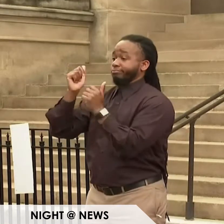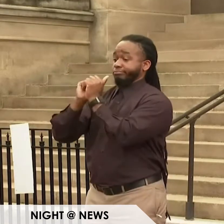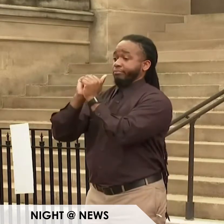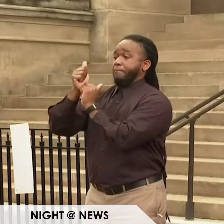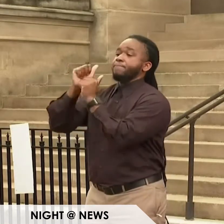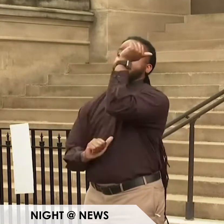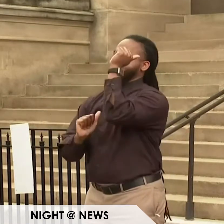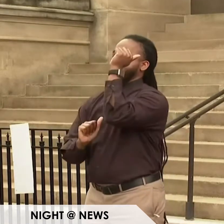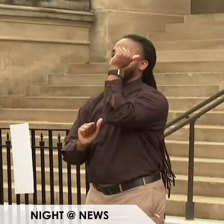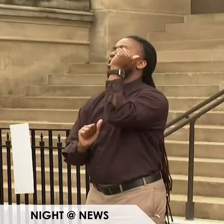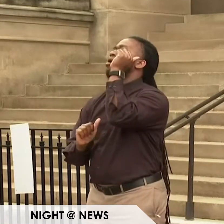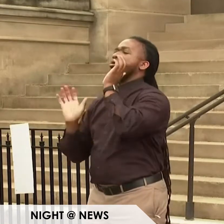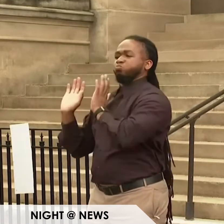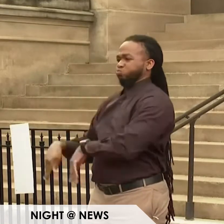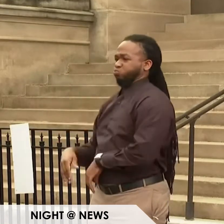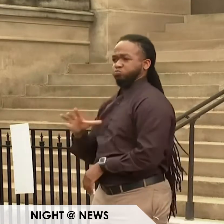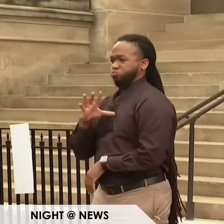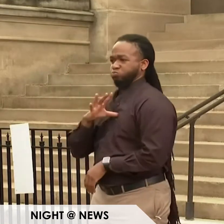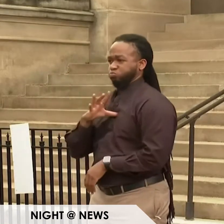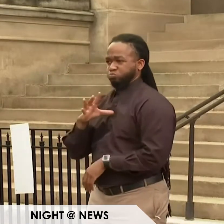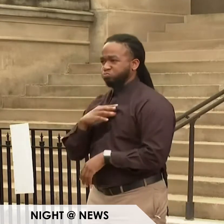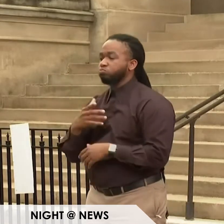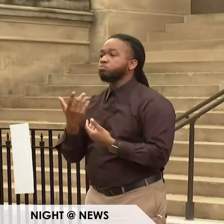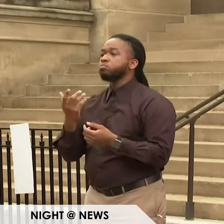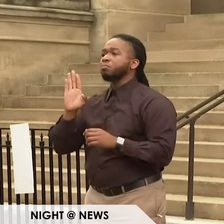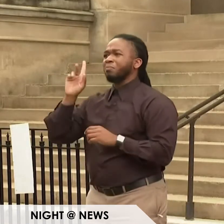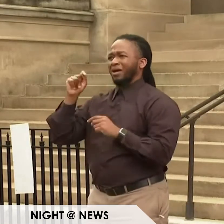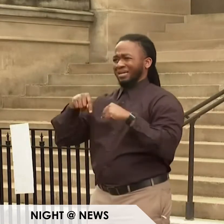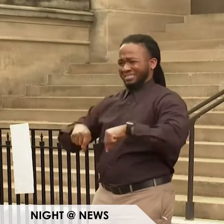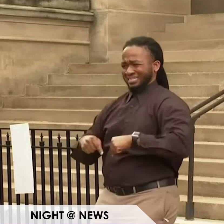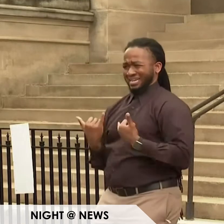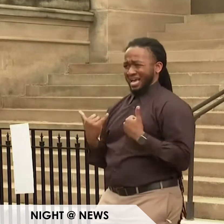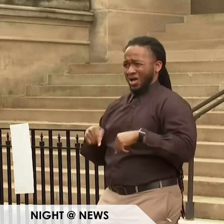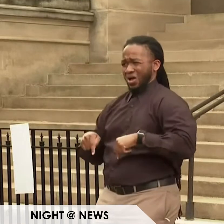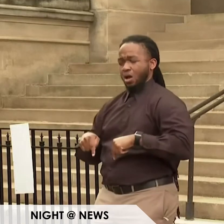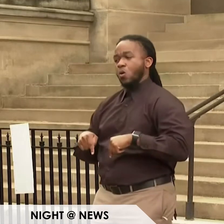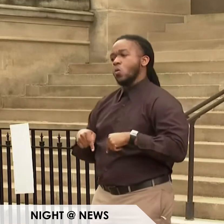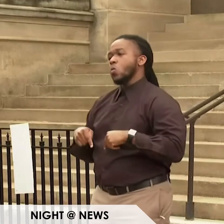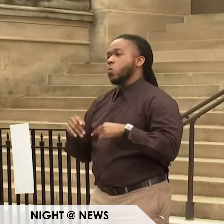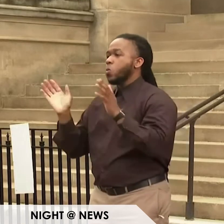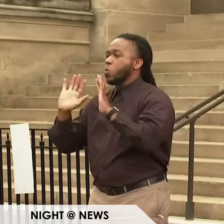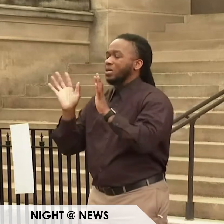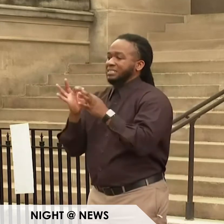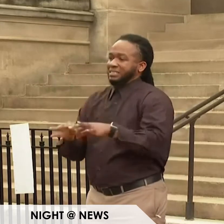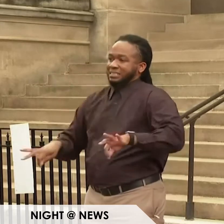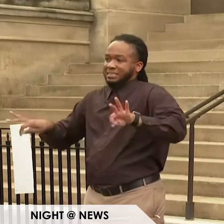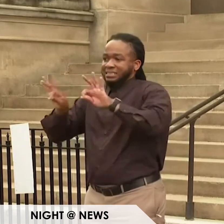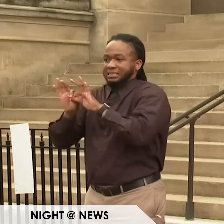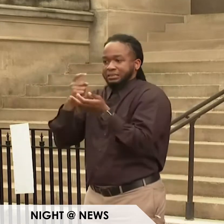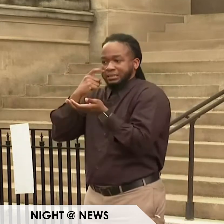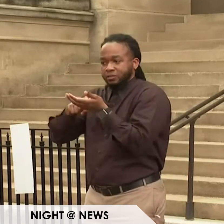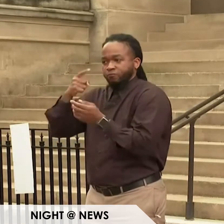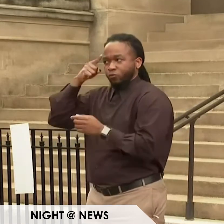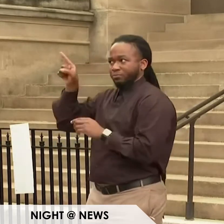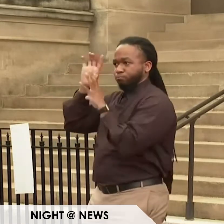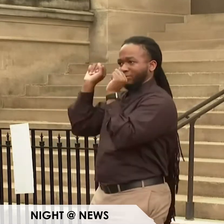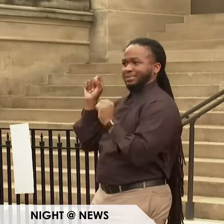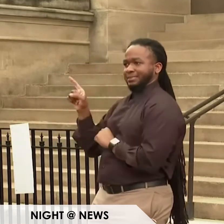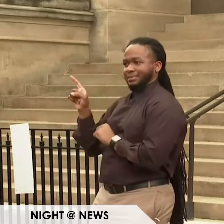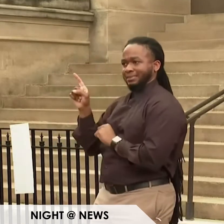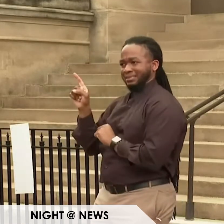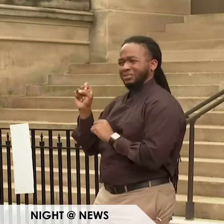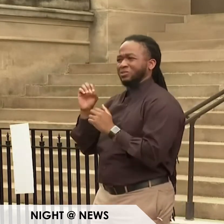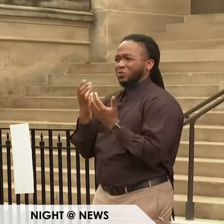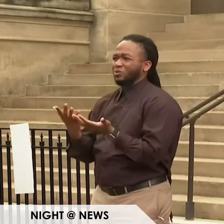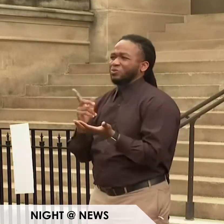kiểm tra lại phiếu bầu nội trong ngày hôm nay, thứ Tư, 11 Tây tháng 11. Trả lời truyền thông, ông Raffensperger cho biết